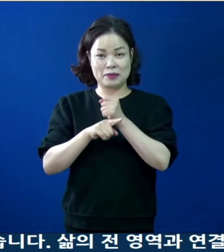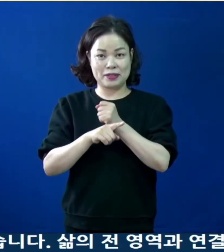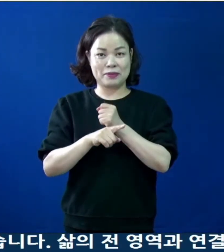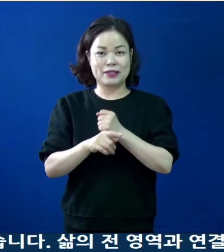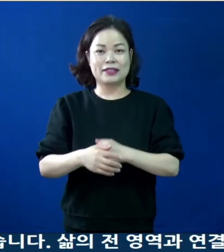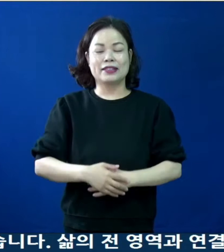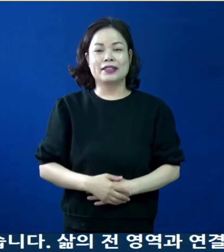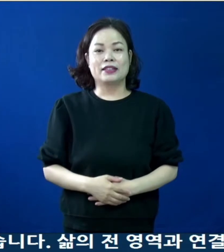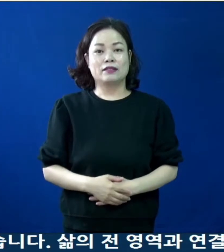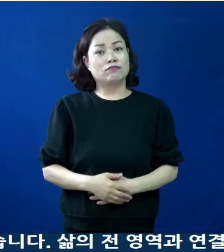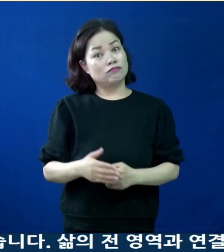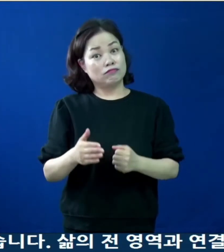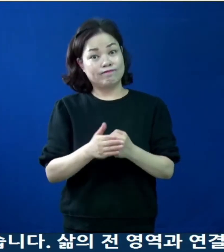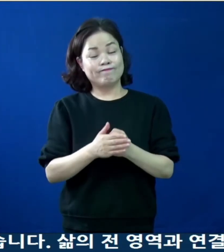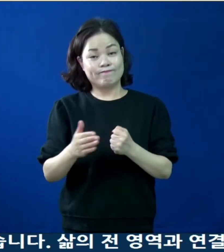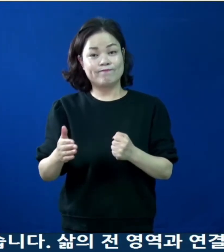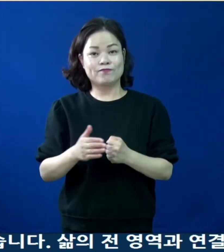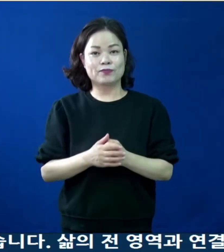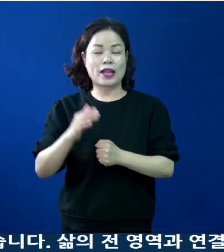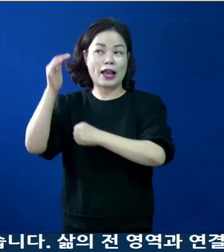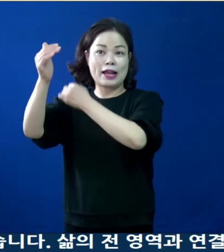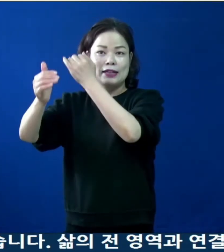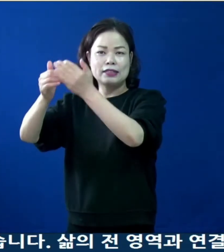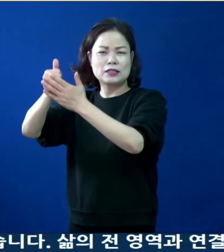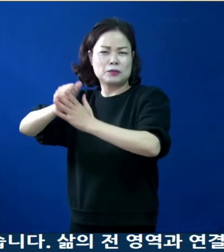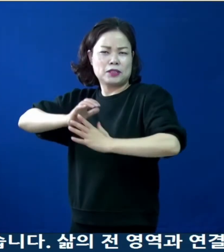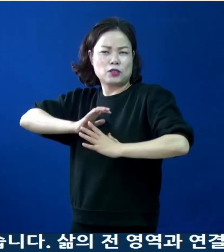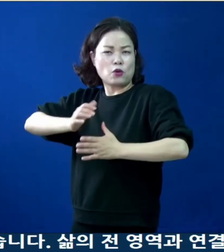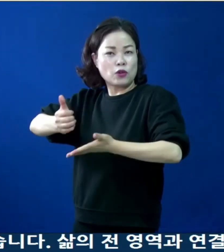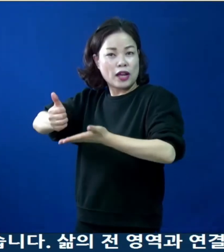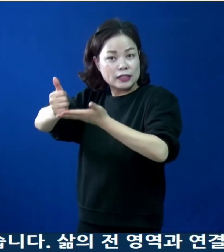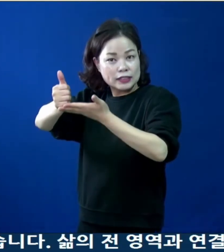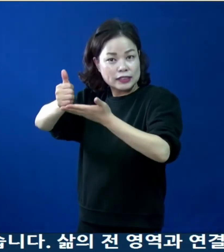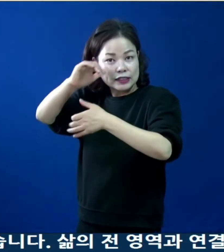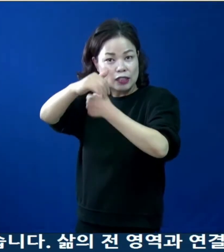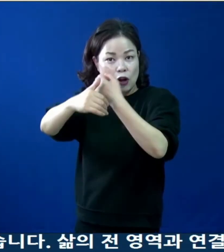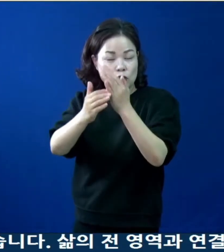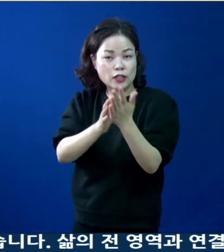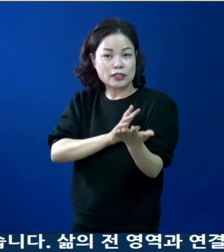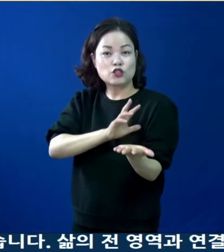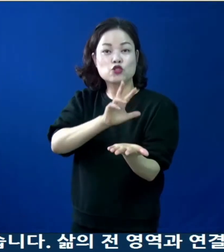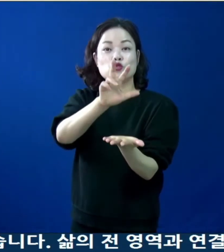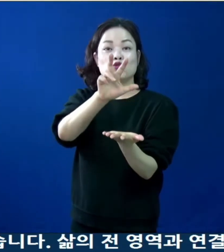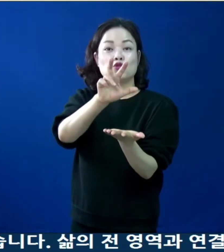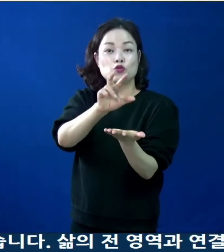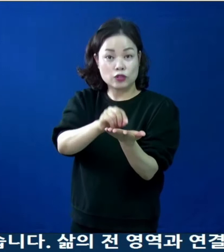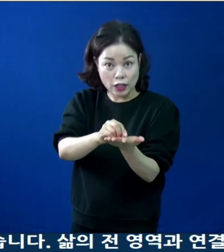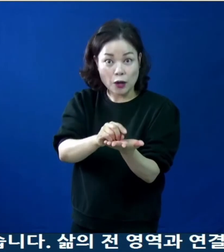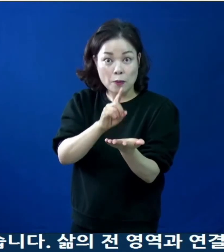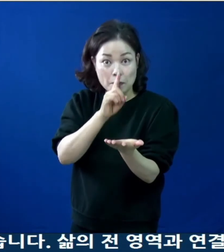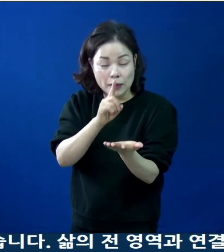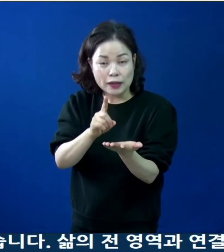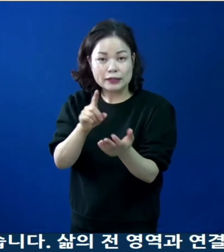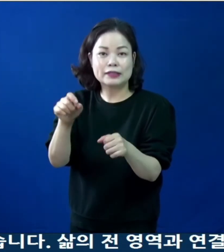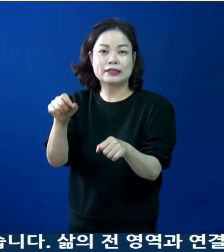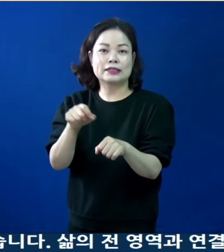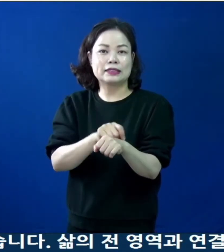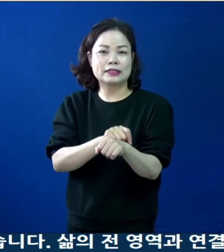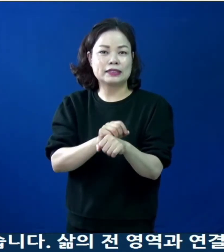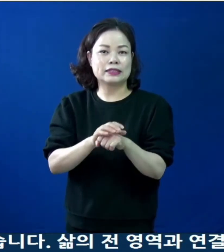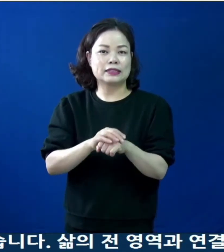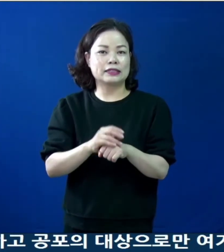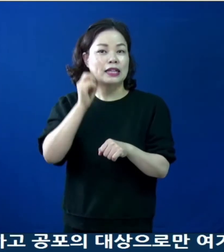봅니다. 그러므로 하나님 경외는 성경의 주제라고 말할 만하고, 특히